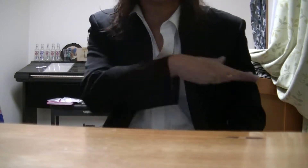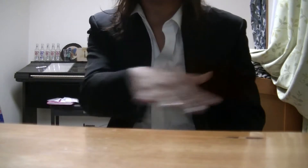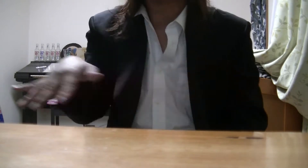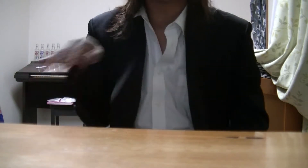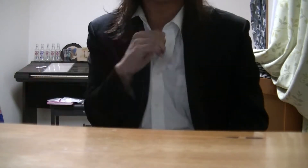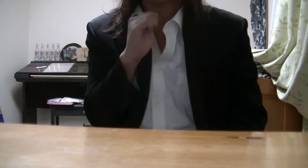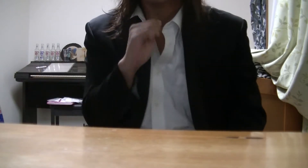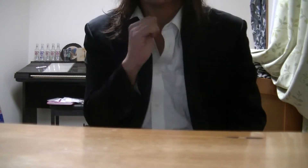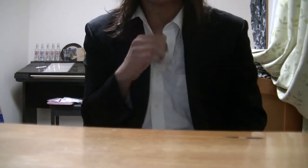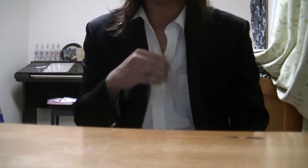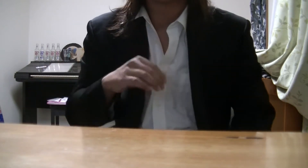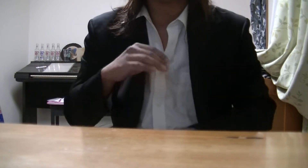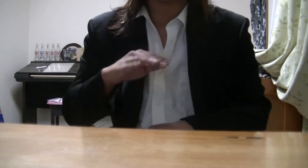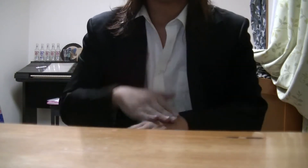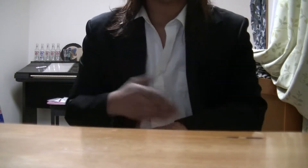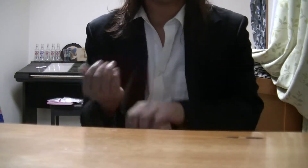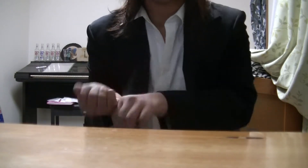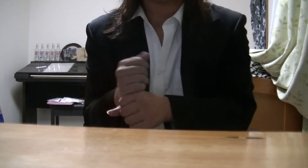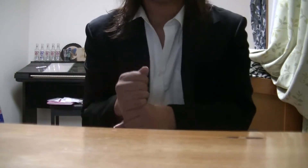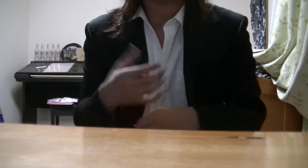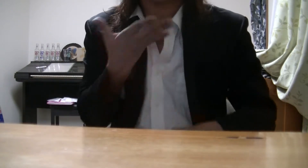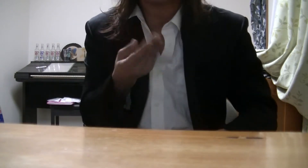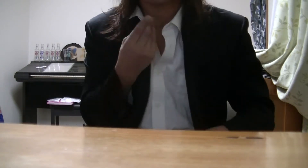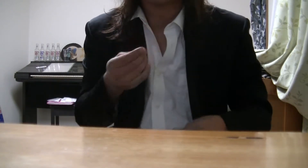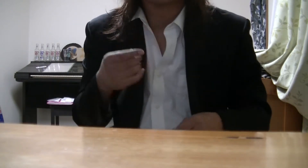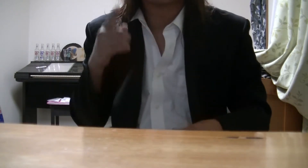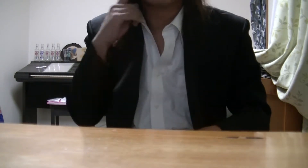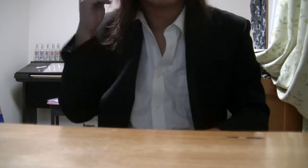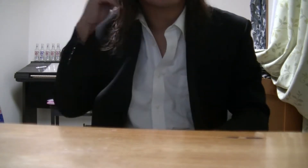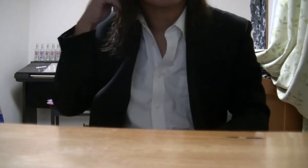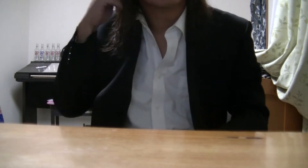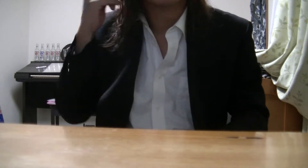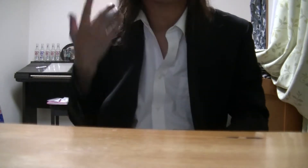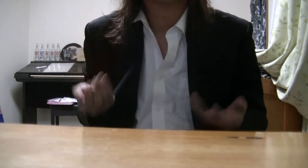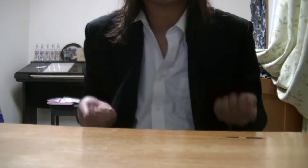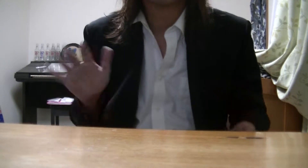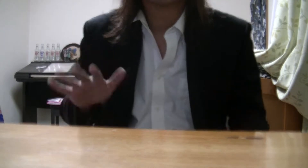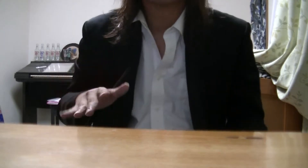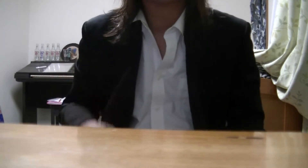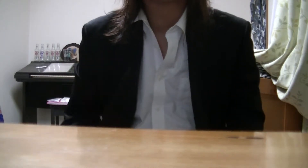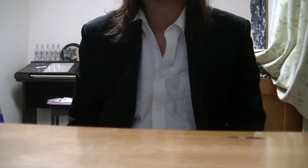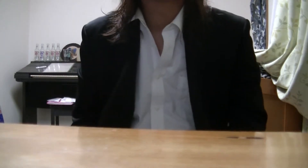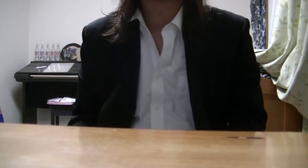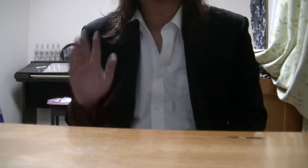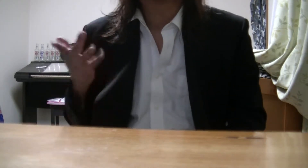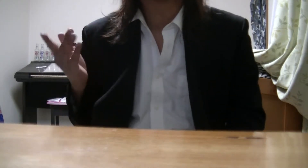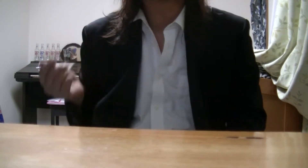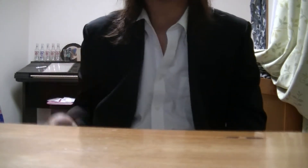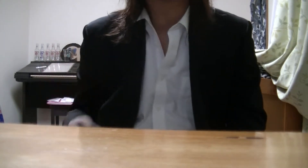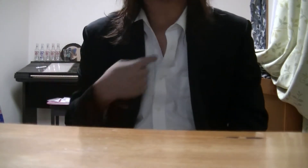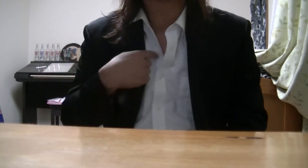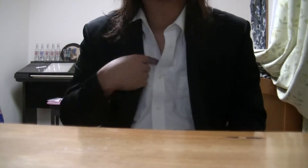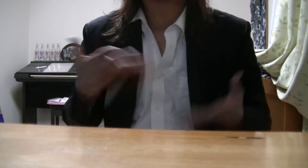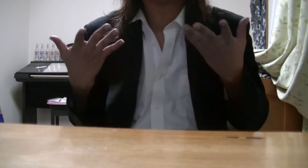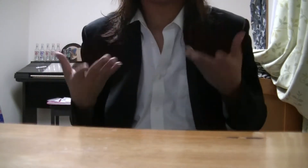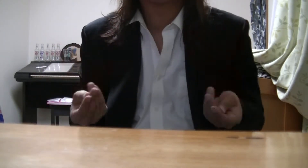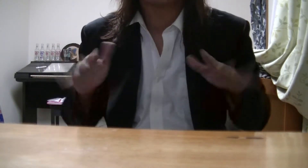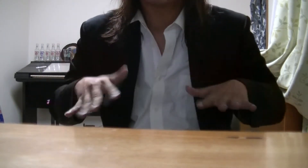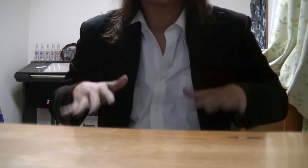この病気治らないまま一生終えたって別に不幸ではないので間違いではないなと思ってるんですけど、でもね、あ、今日最後なんだなって思うよう